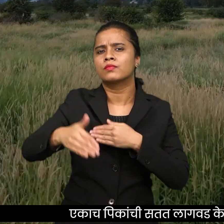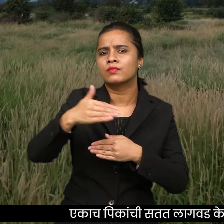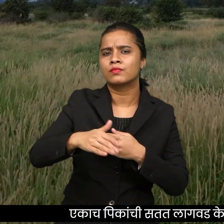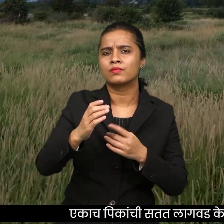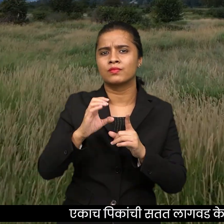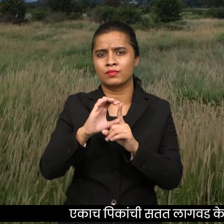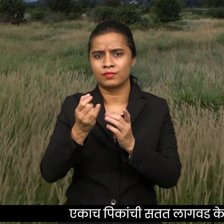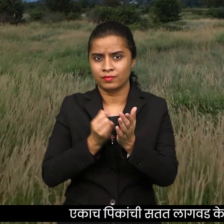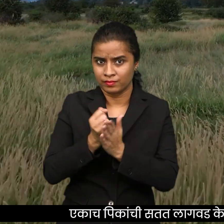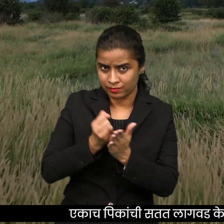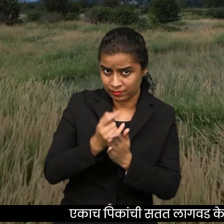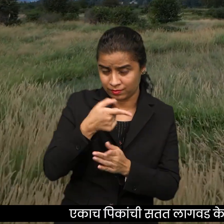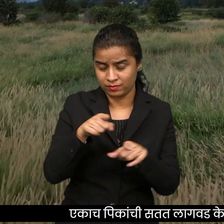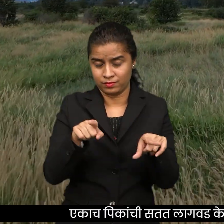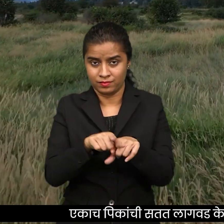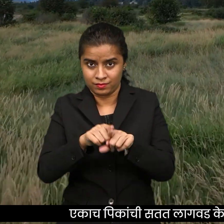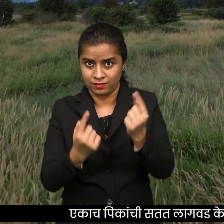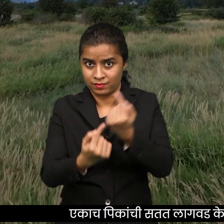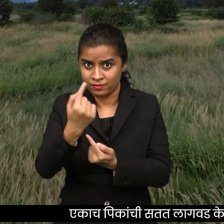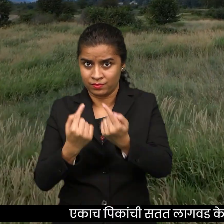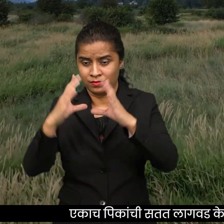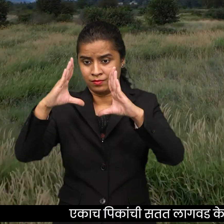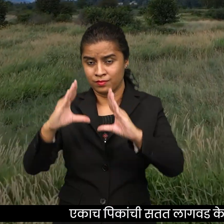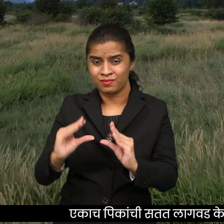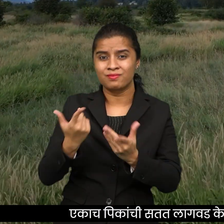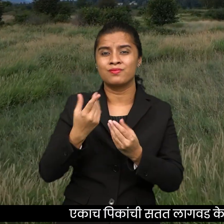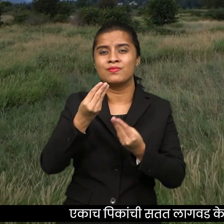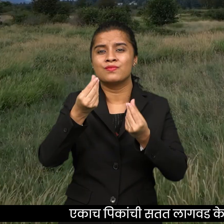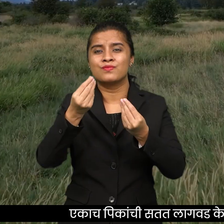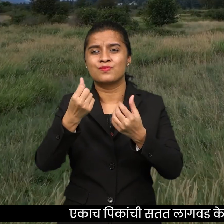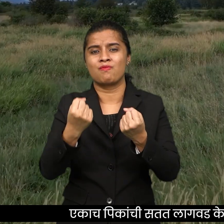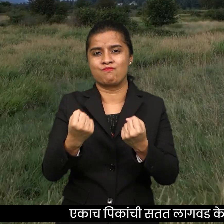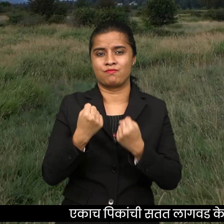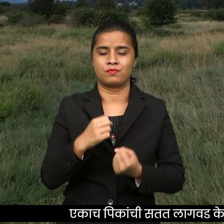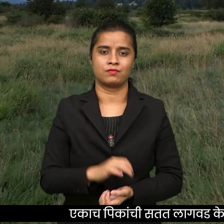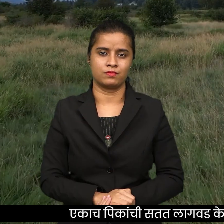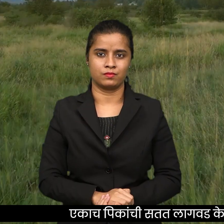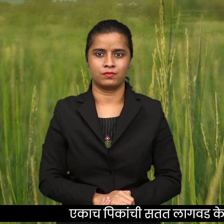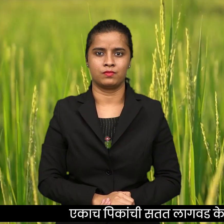एकाच पिकाची सतत लागवड केल्यास जमिनीची सुपीकता कमी होते.